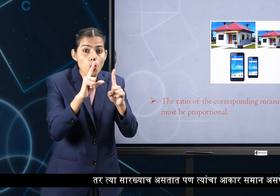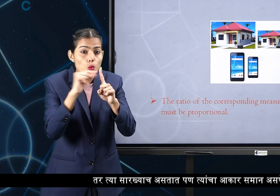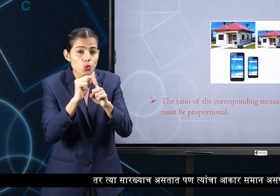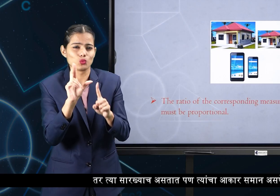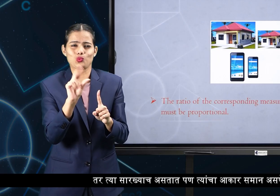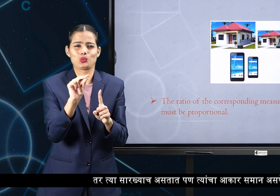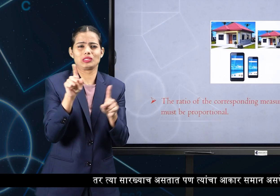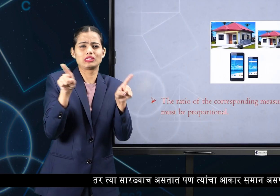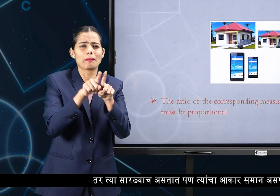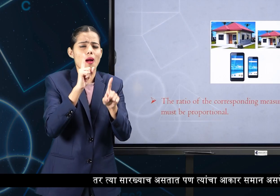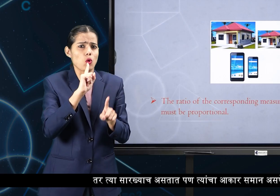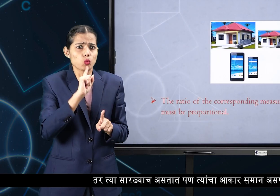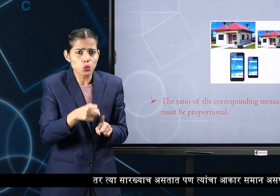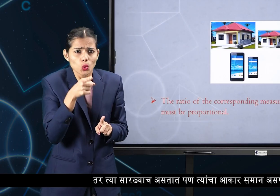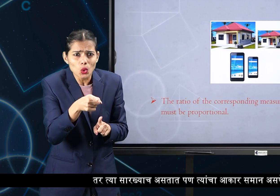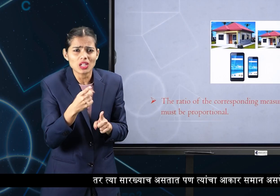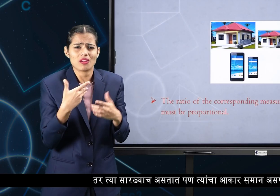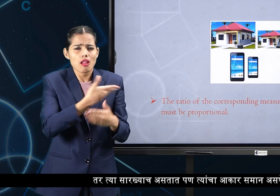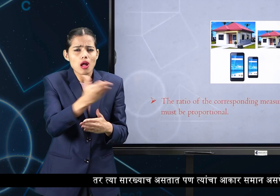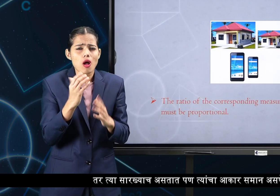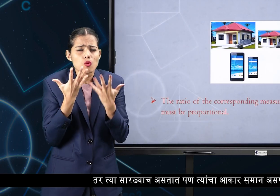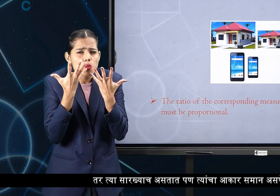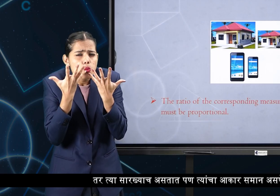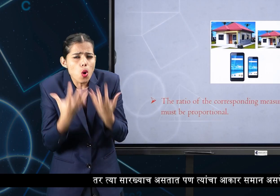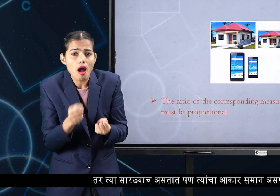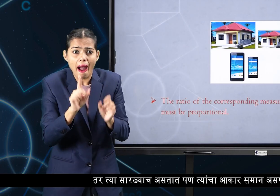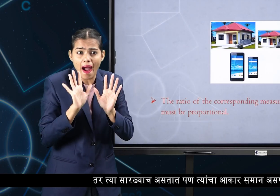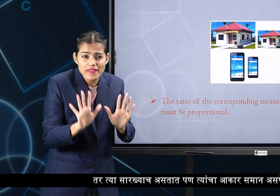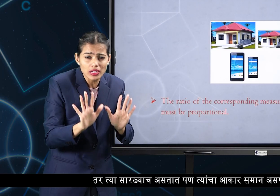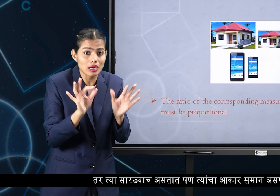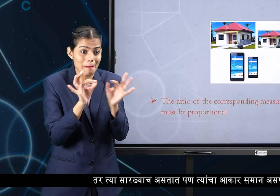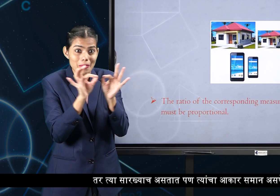त्या सारख्याच असतात, पण त्यांचा आकार समान असणे आवश्यक असते.